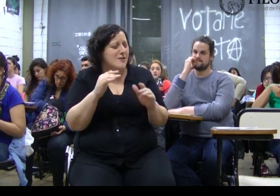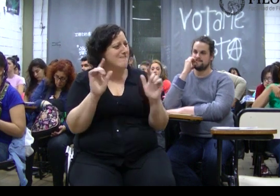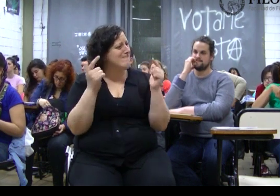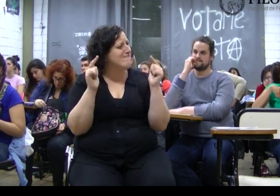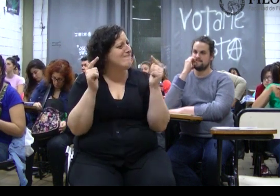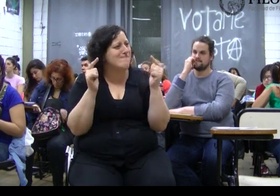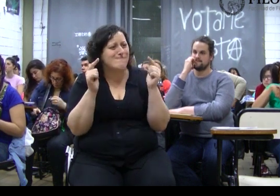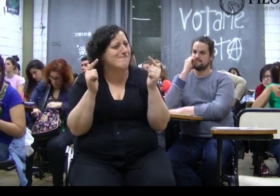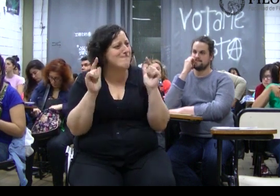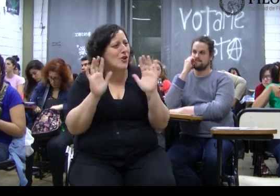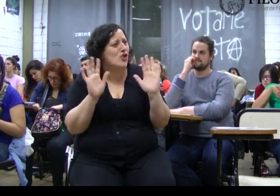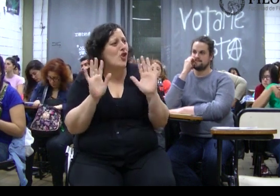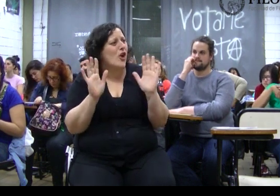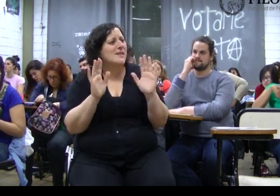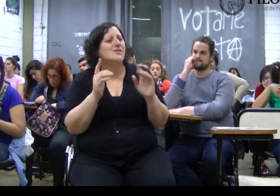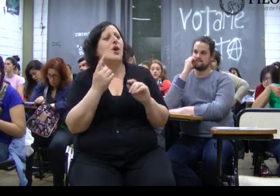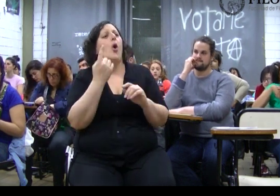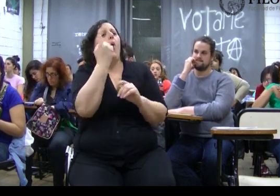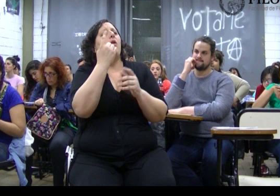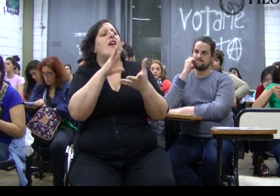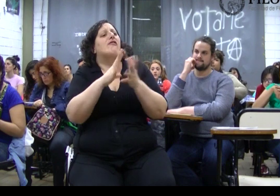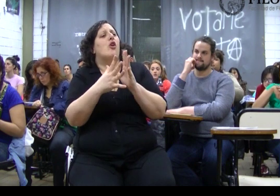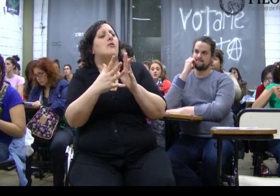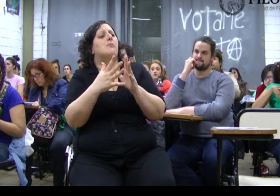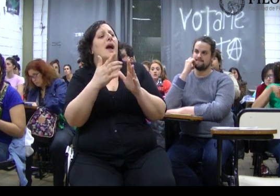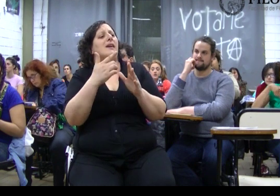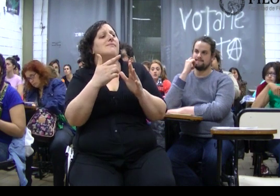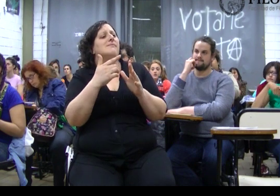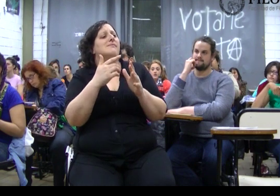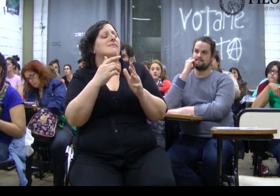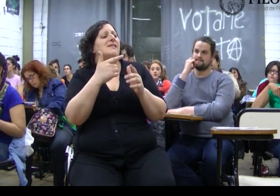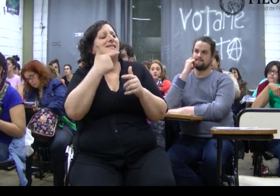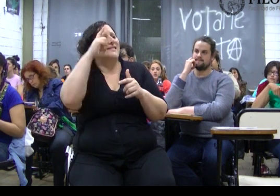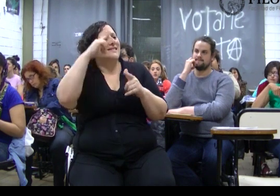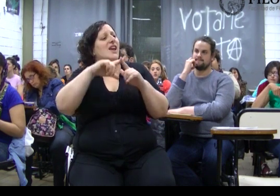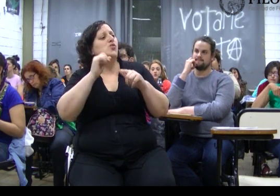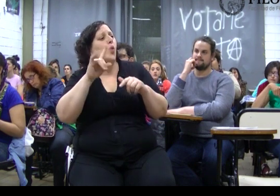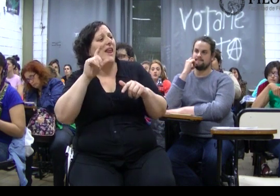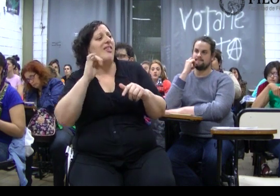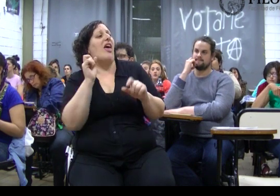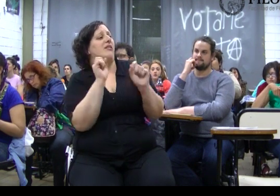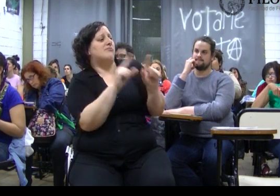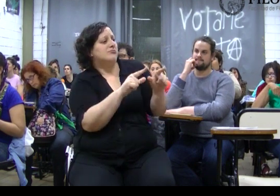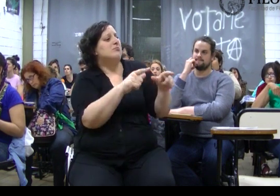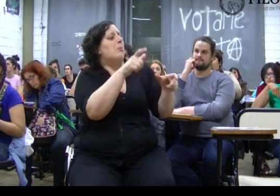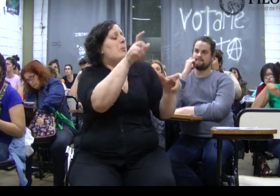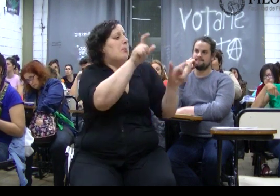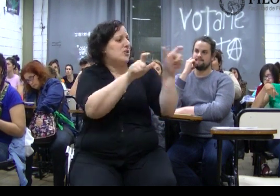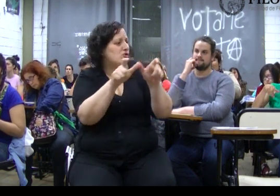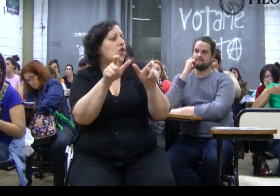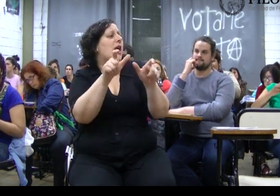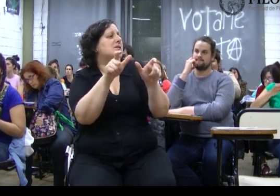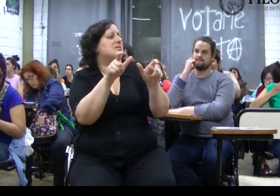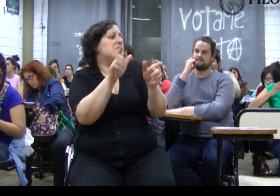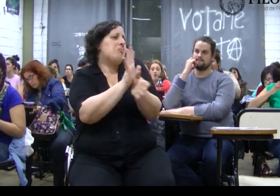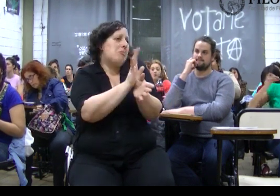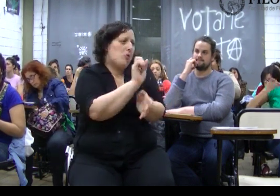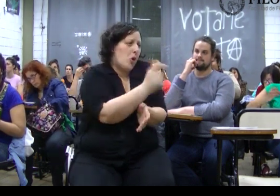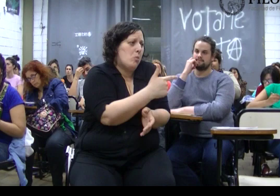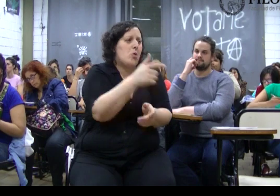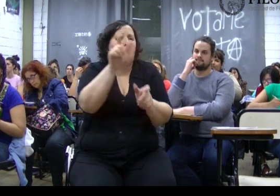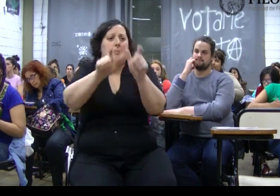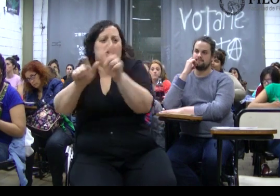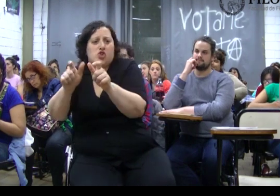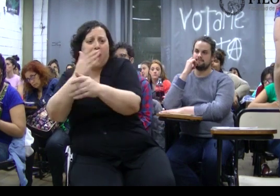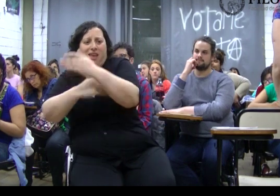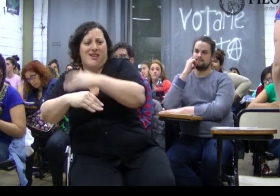una sexualidad de las personas con discapacidad o una sexualidad de la diversidad funcional. Lo que hay es ciertos tipos